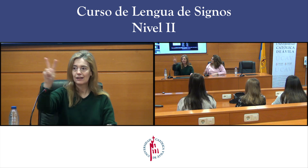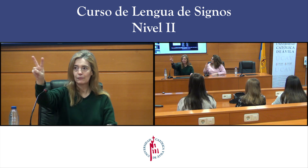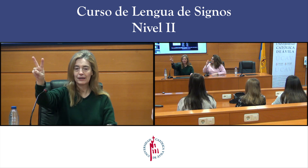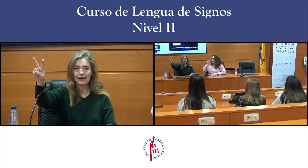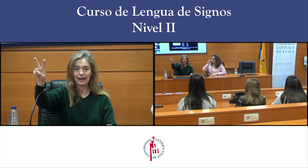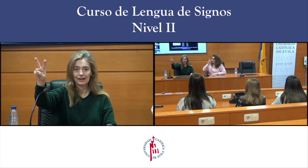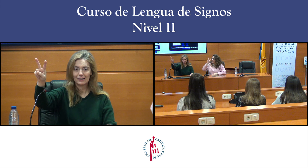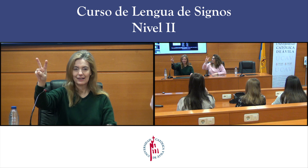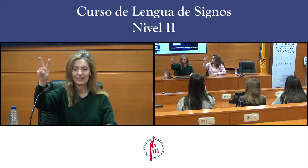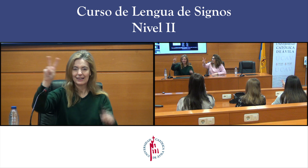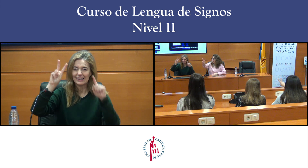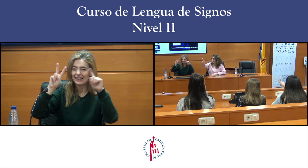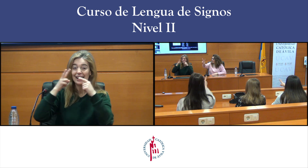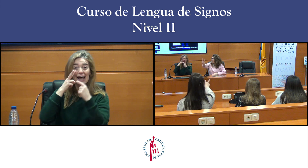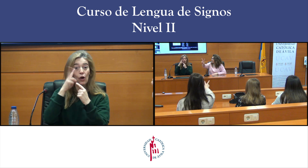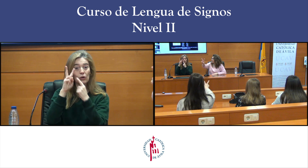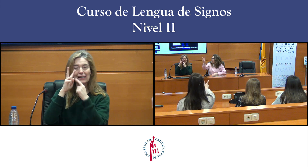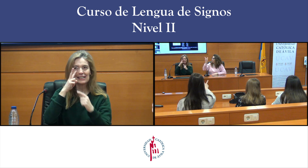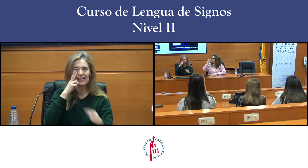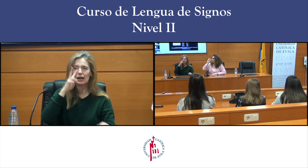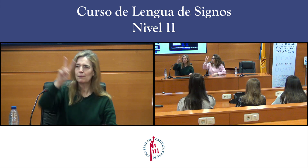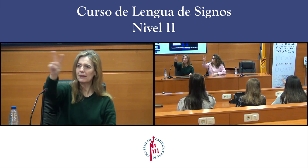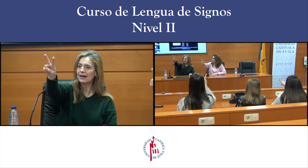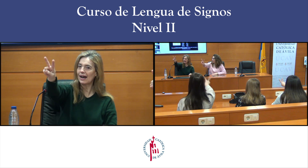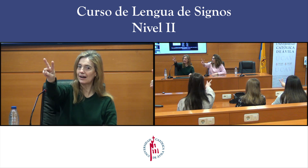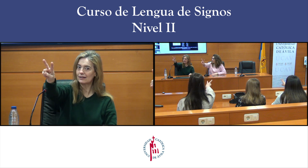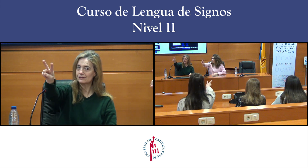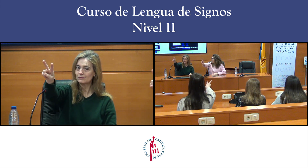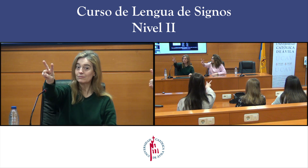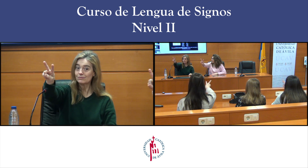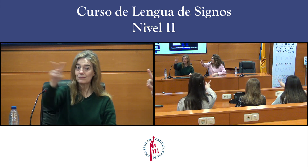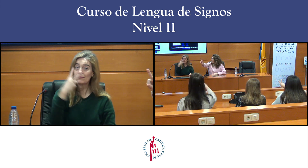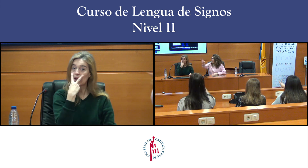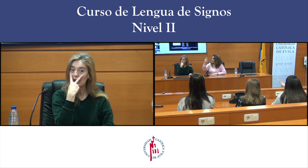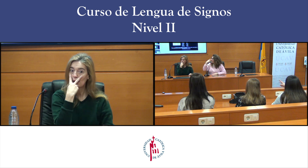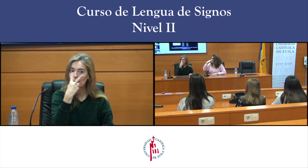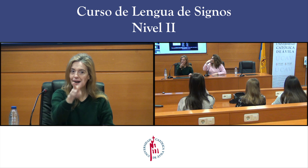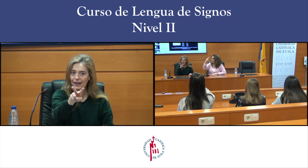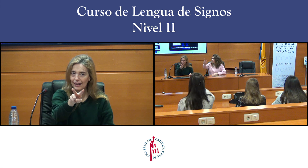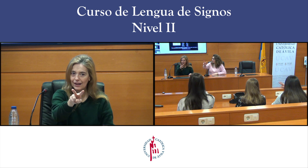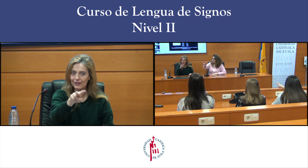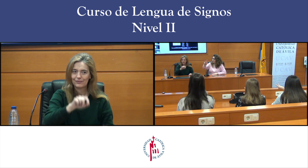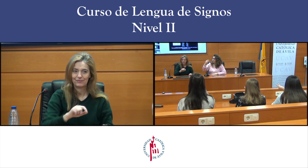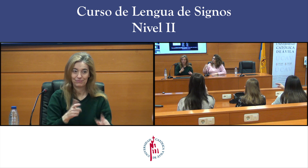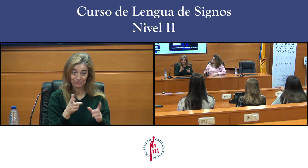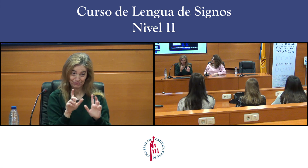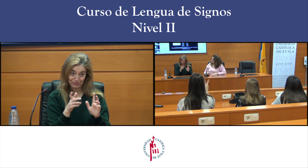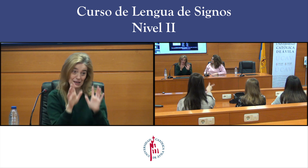Mirar solamente nos tocamos un ojo y apuntamos hacia afuera ver los dos ojos